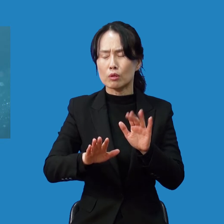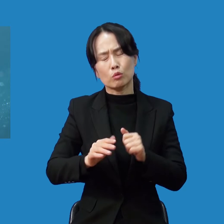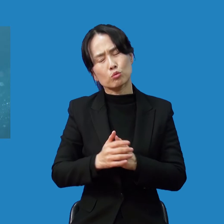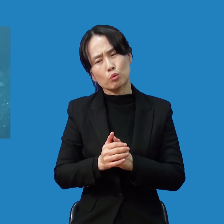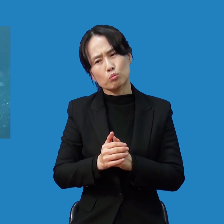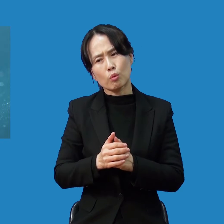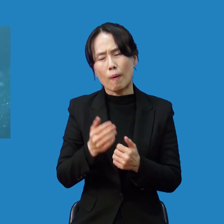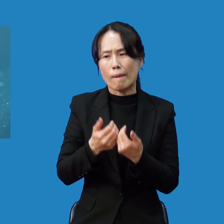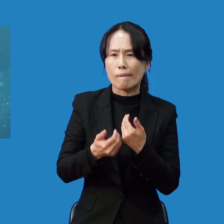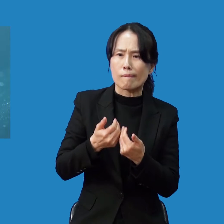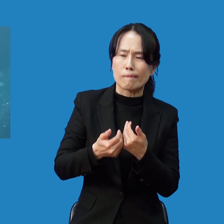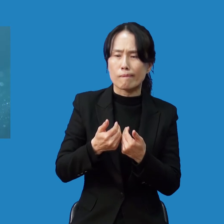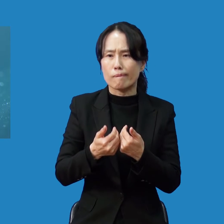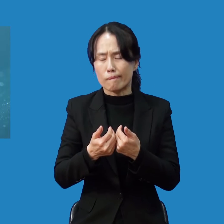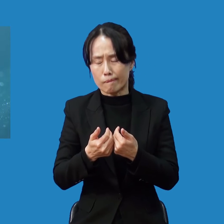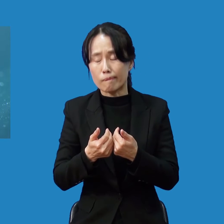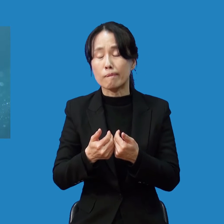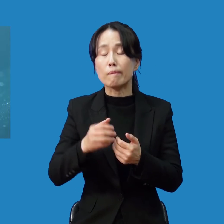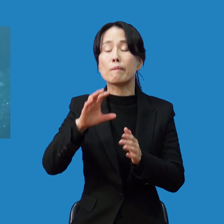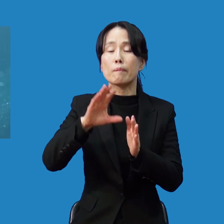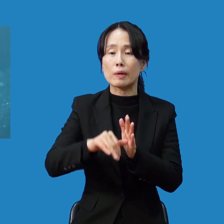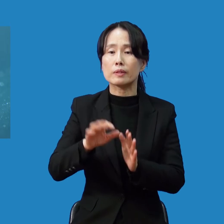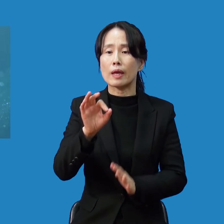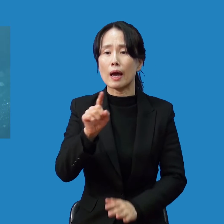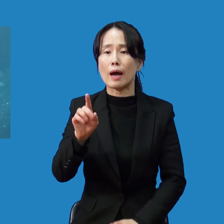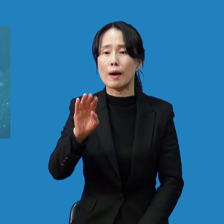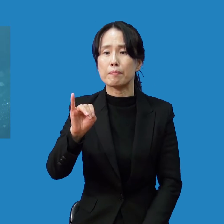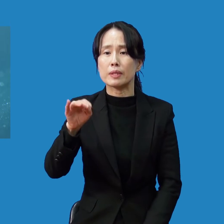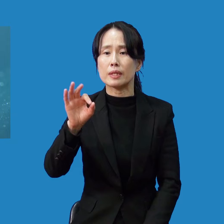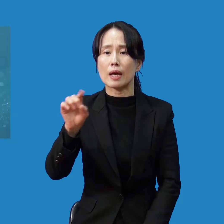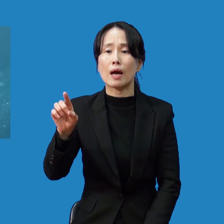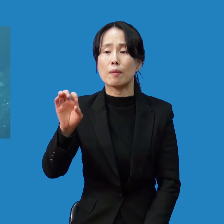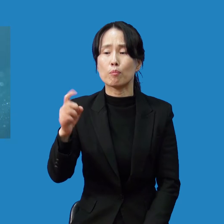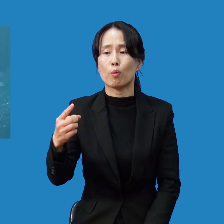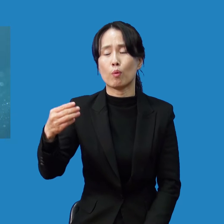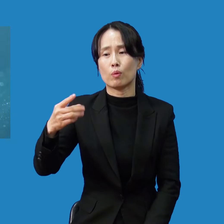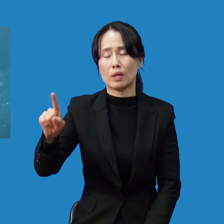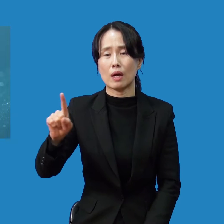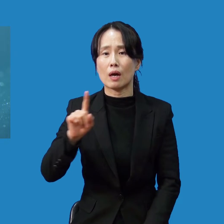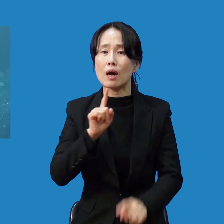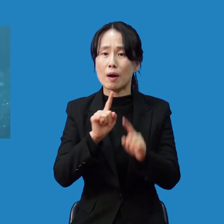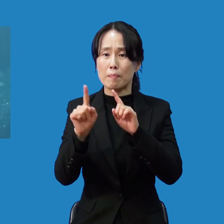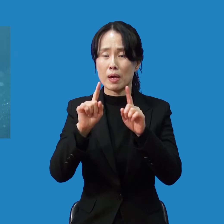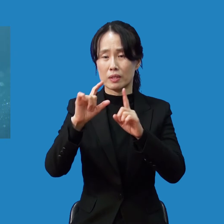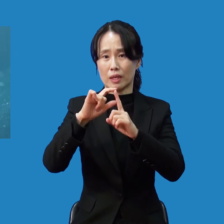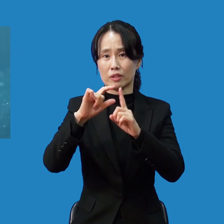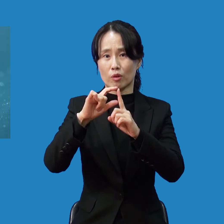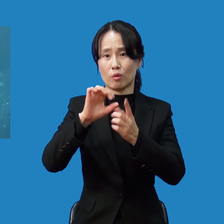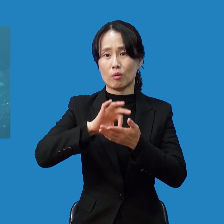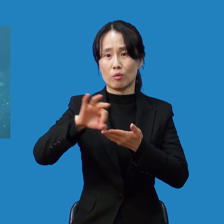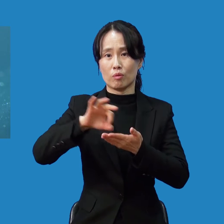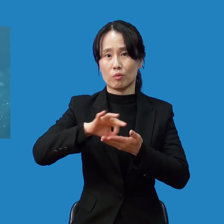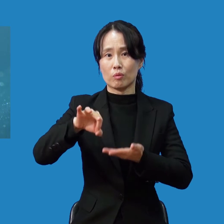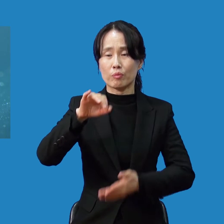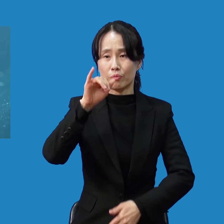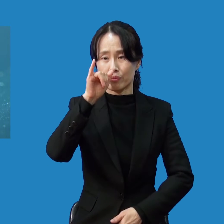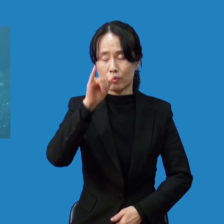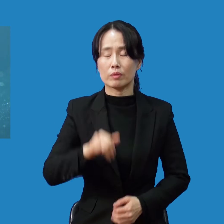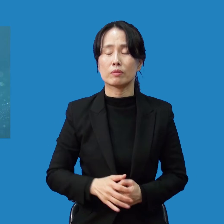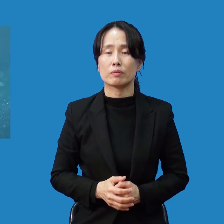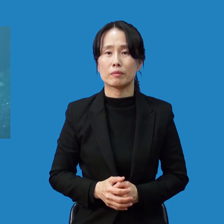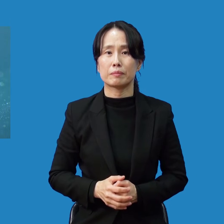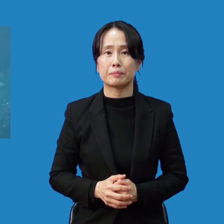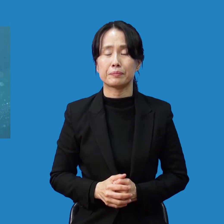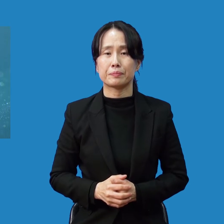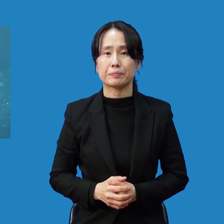사소한 문제고 주변적인 문제고 하기 때문에 성경이 무관심해 하는 것, 그것이